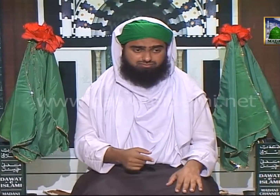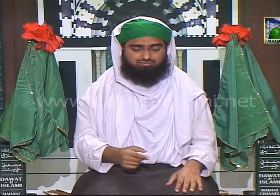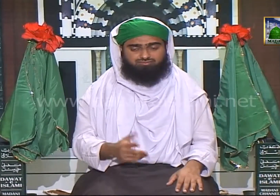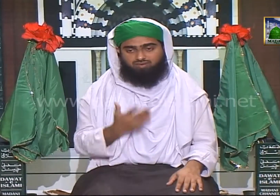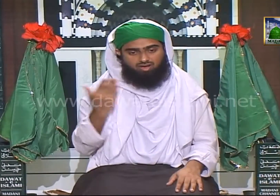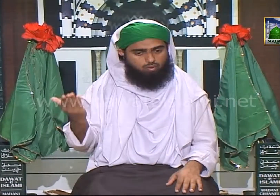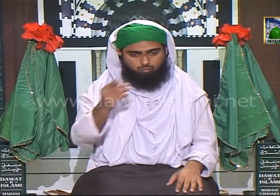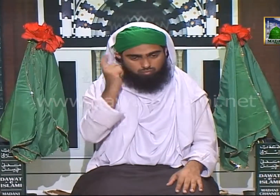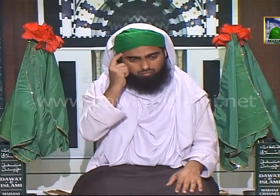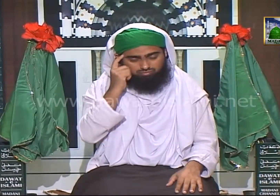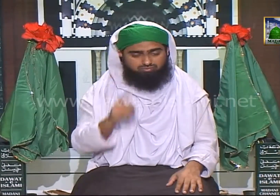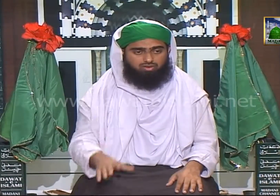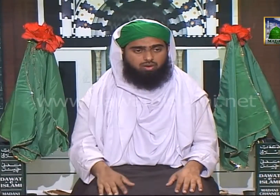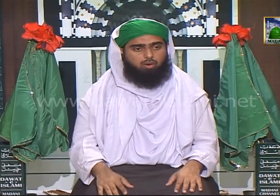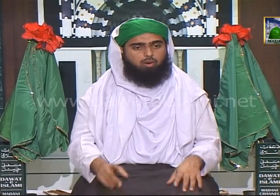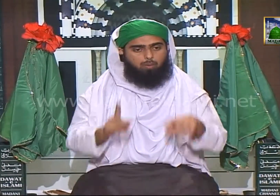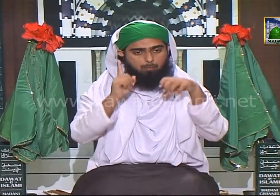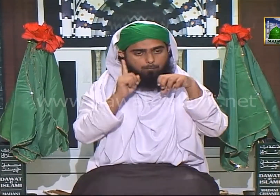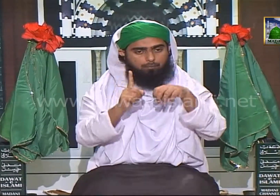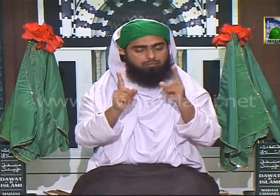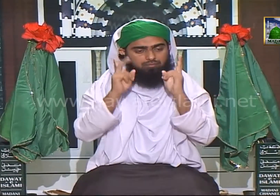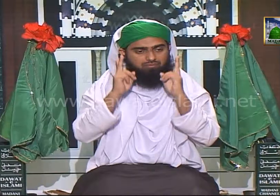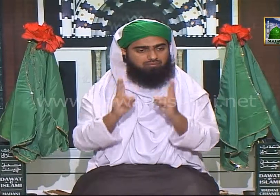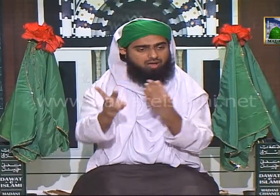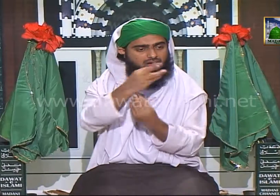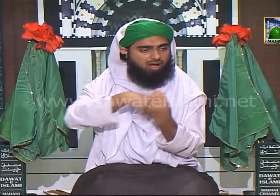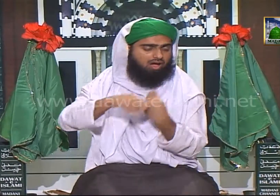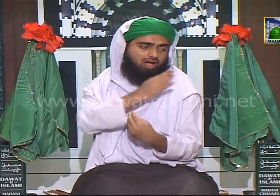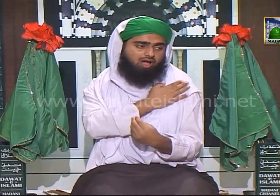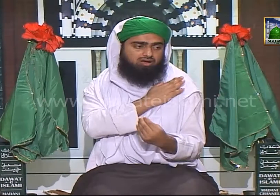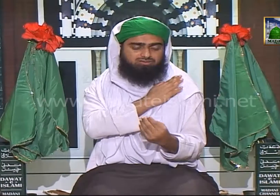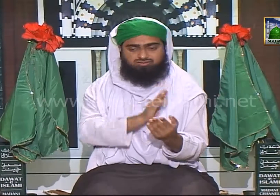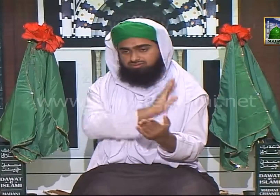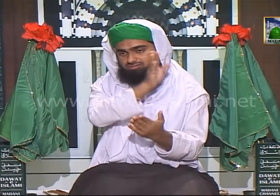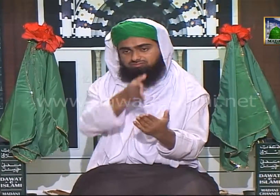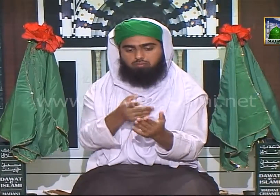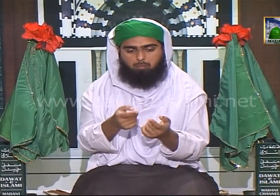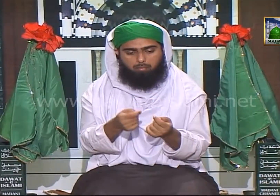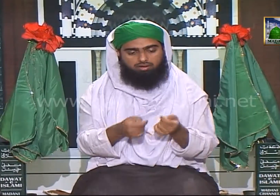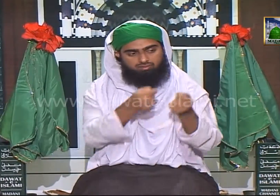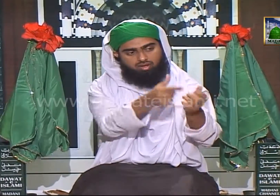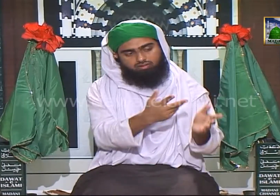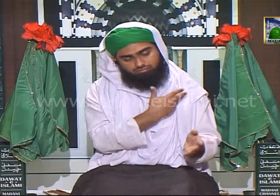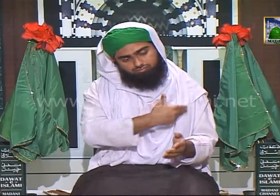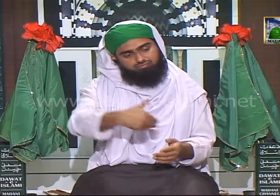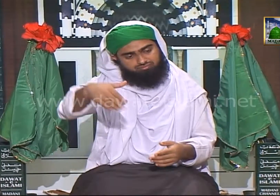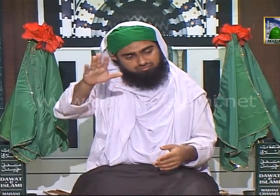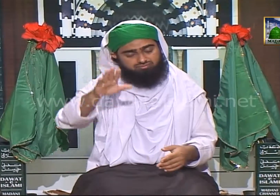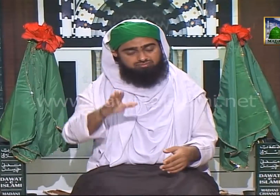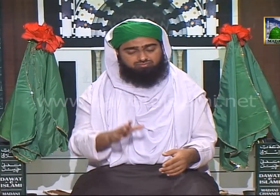ثواب کی خاطر مدینے بھی تو لوگوں کو لے جاتے ہیں، مدینے بھی لے جاتے ہیں، تو ثواب ہی تو ملتا ہے، حج بدل کا، اور حدیث اس پر موجود ہے، اور پورا